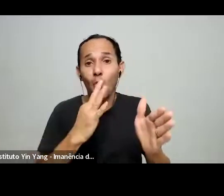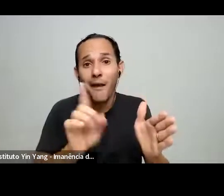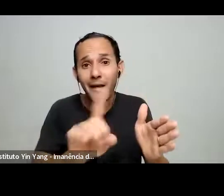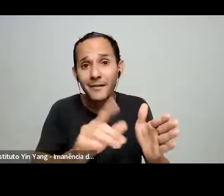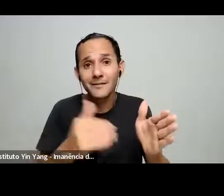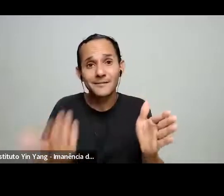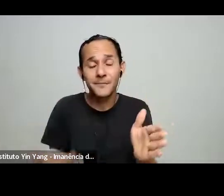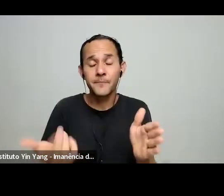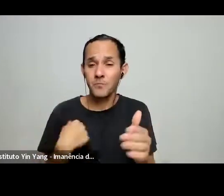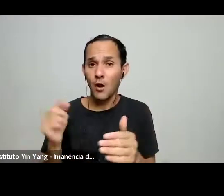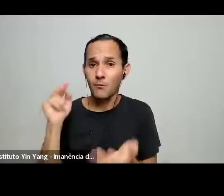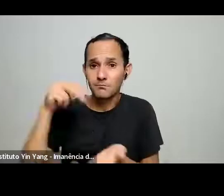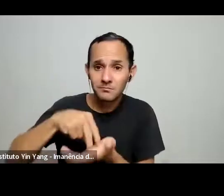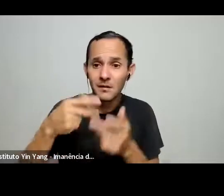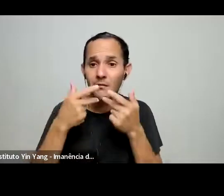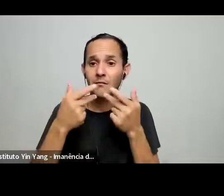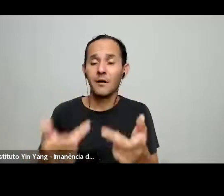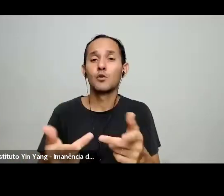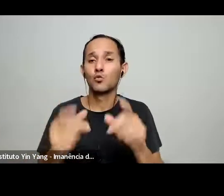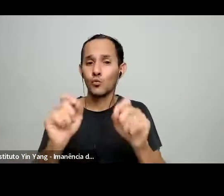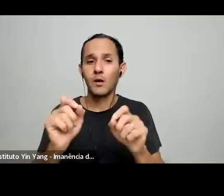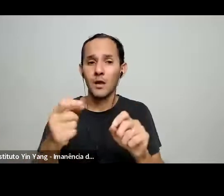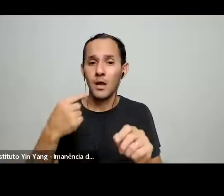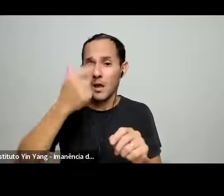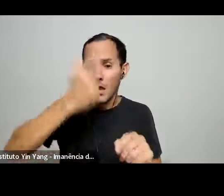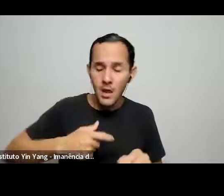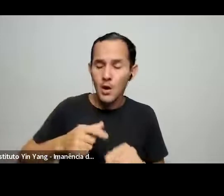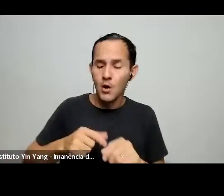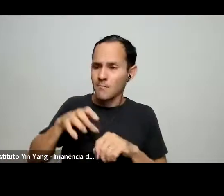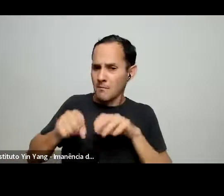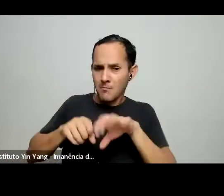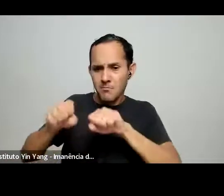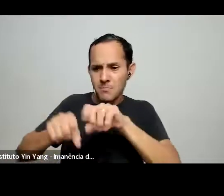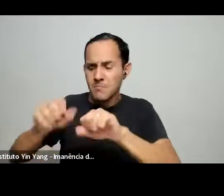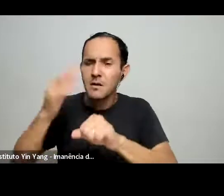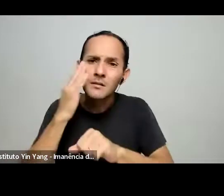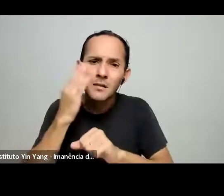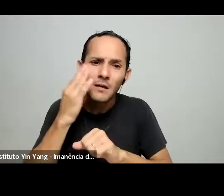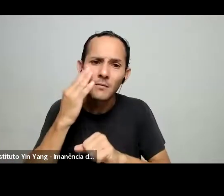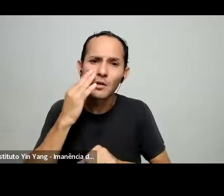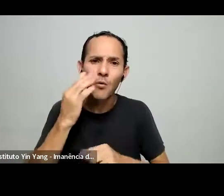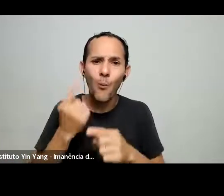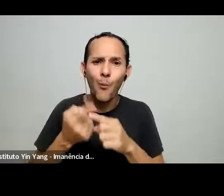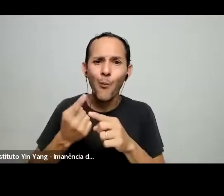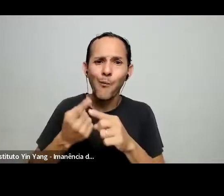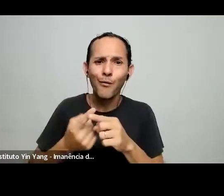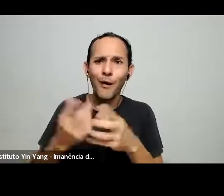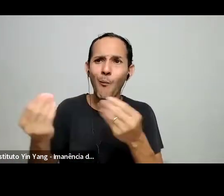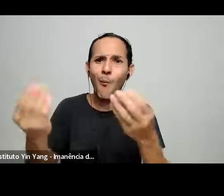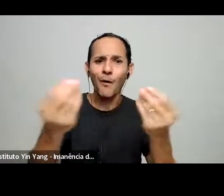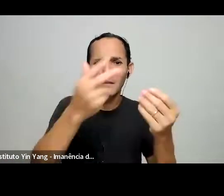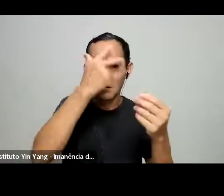chego quando eu digo que eu fui vasculhar para saber, poxa vida, mas por que que tantas pessoas